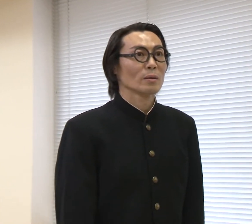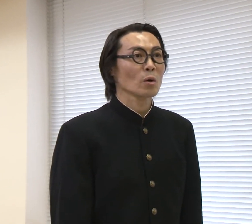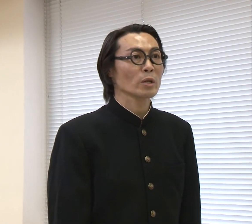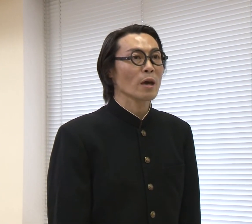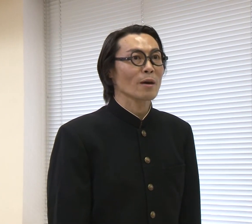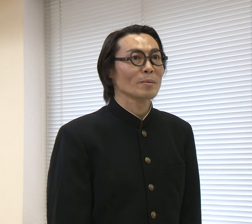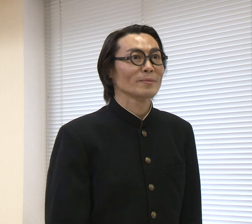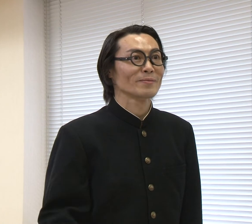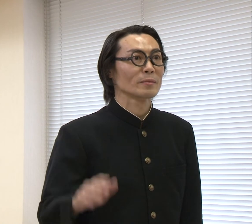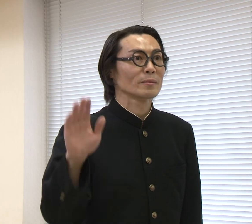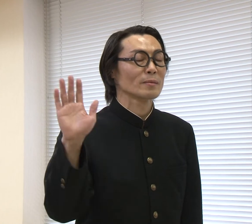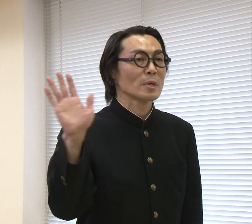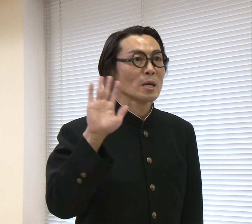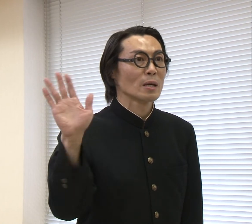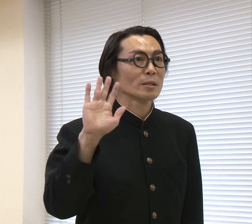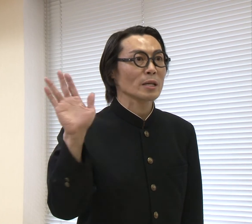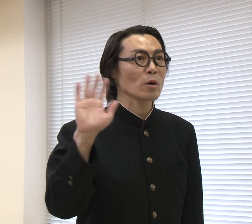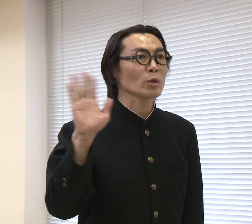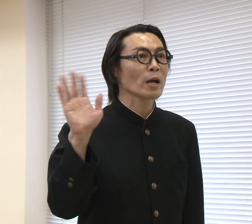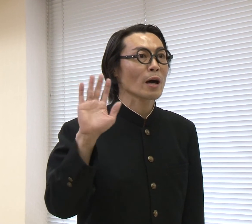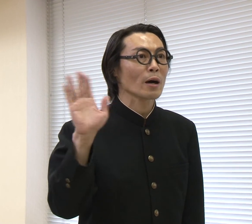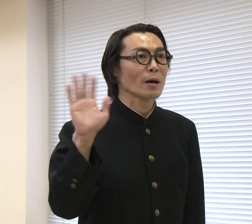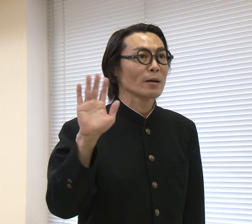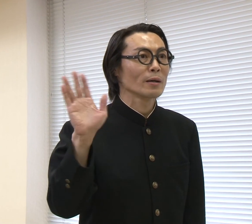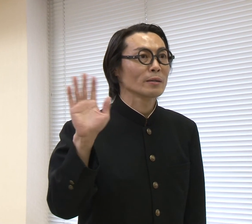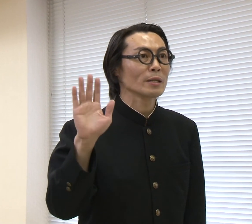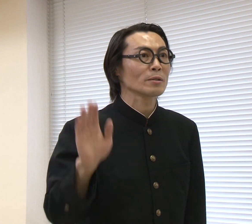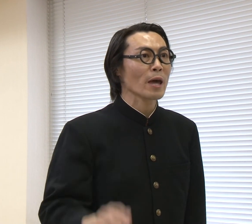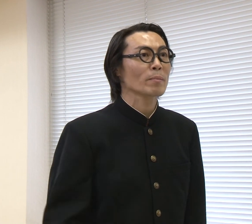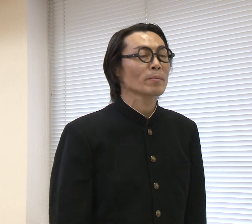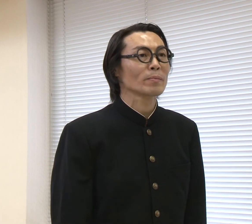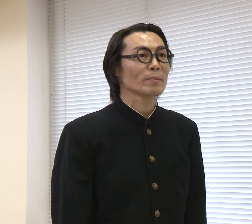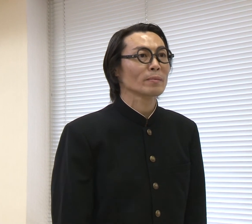今日でさようならですね。